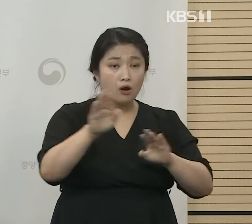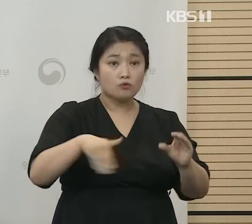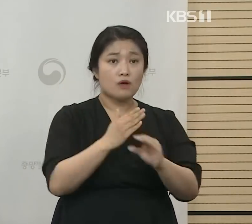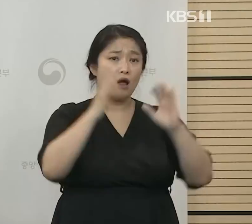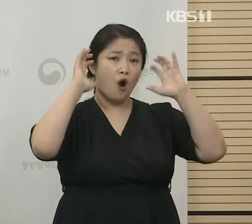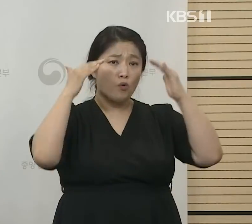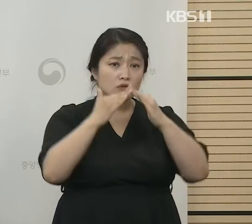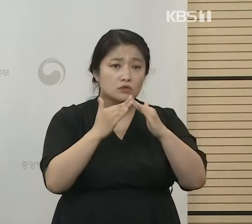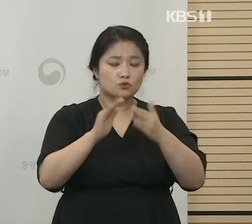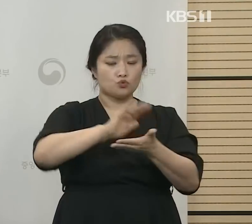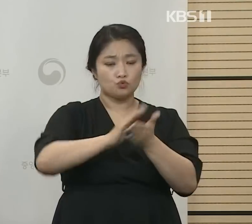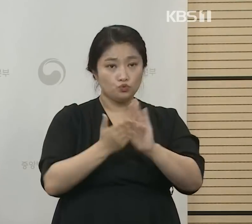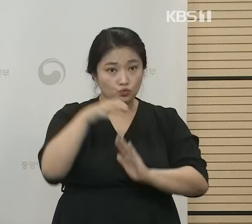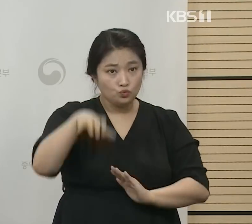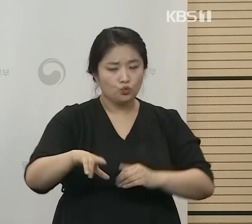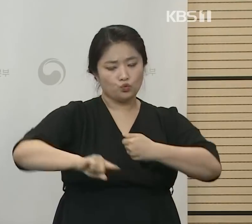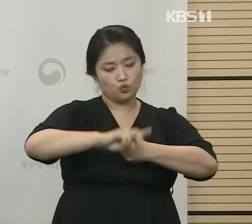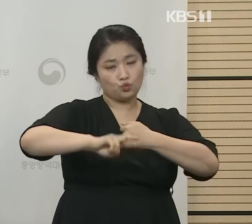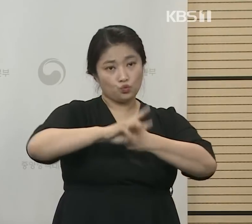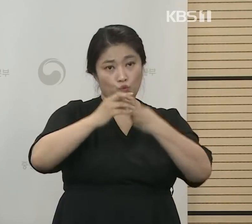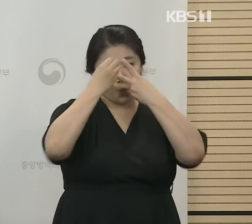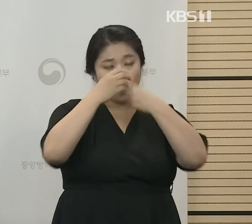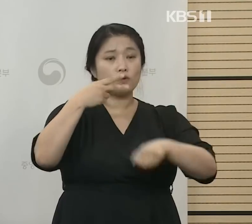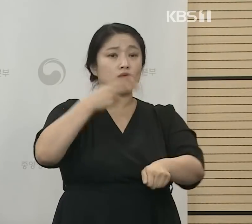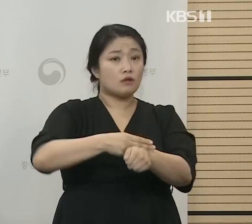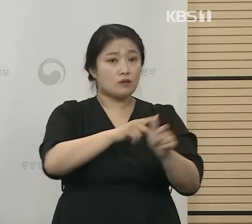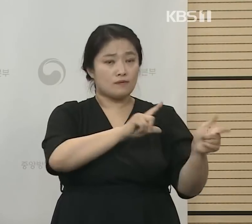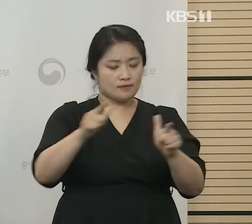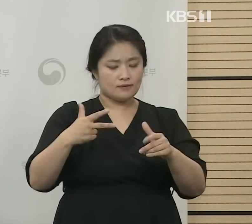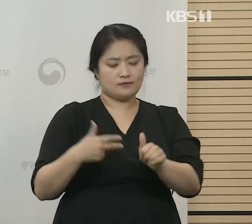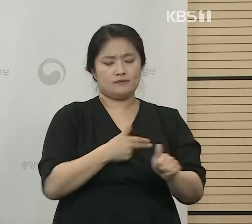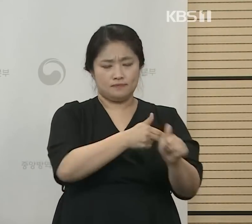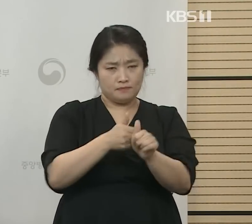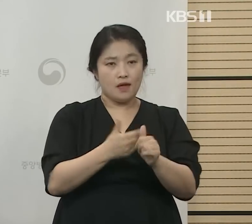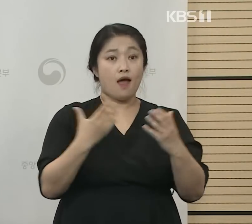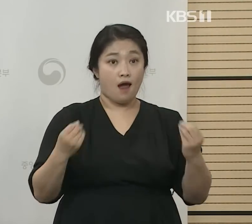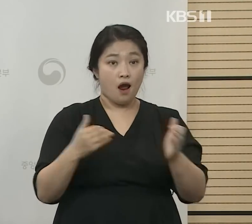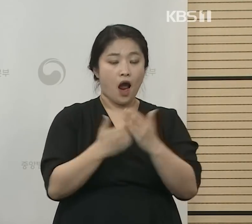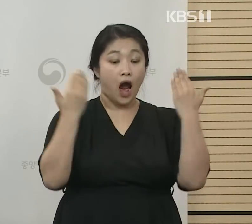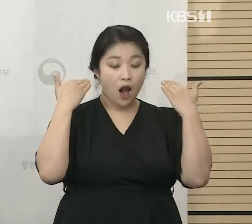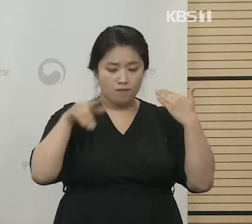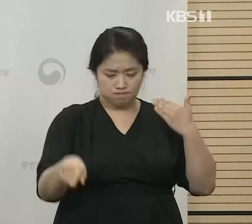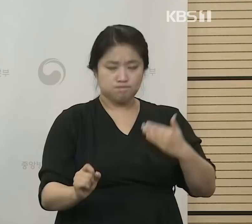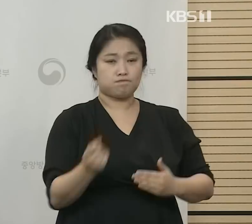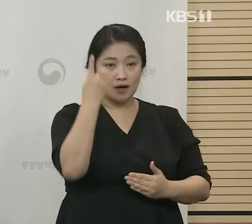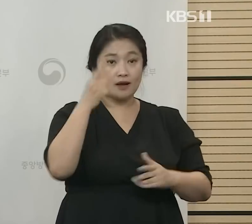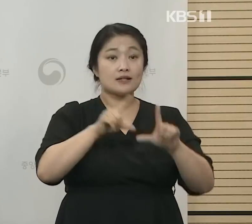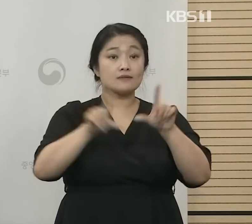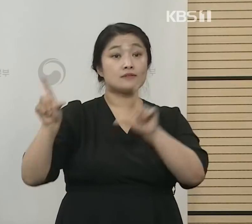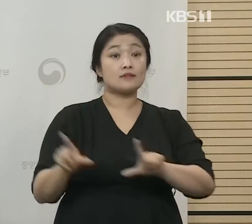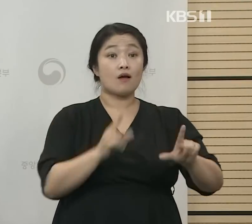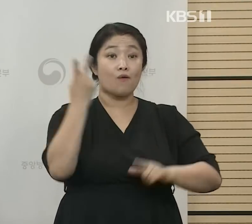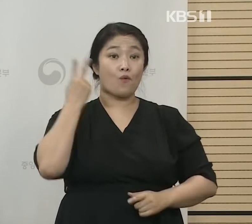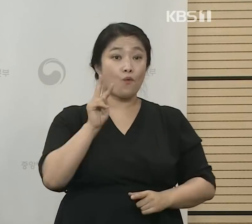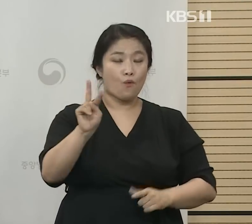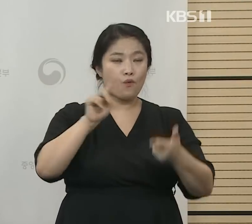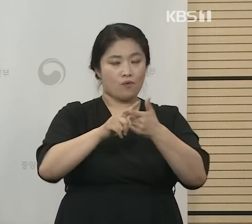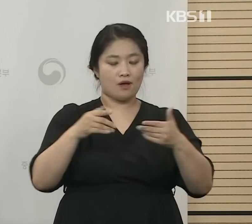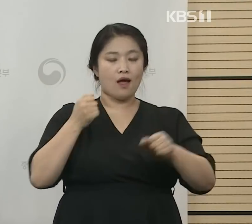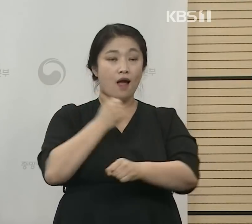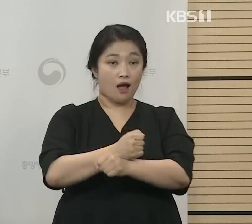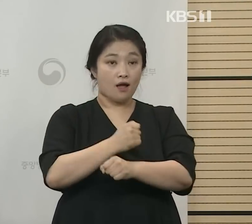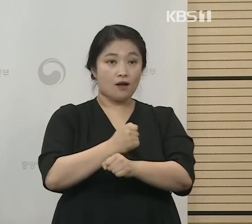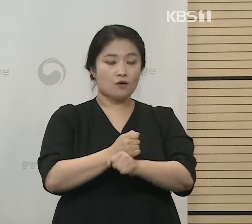중에 어린이집, 유치원, 초중고교 교직원 접종을 완료하여 학교를 출발점으로 일상 회복을